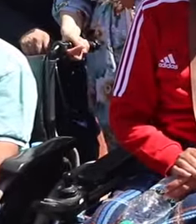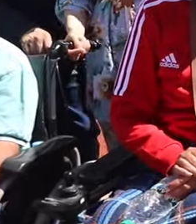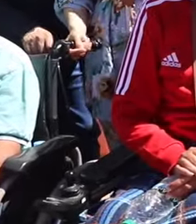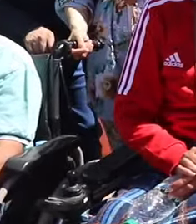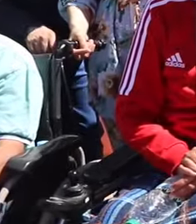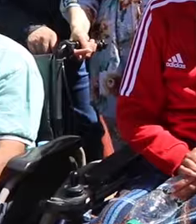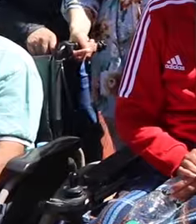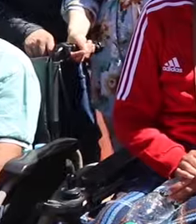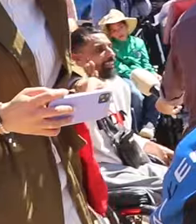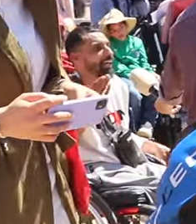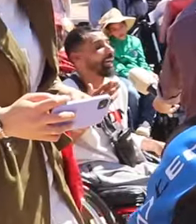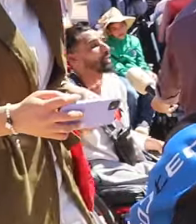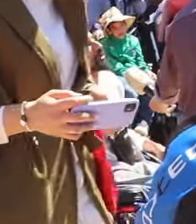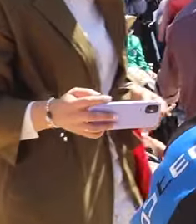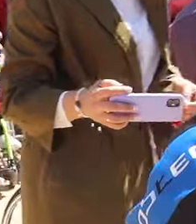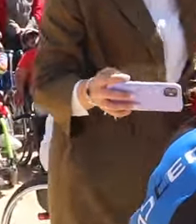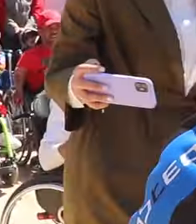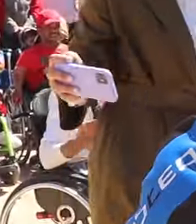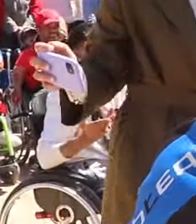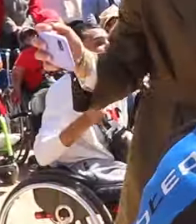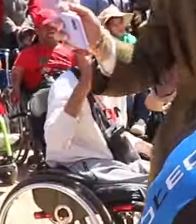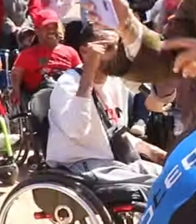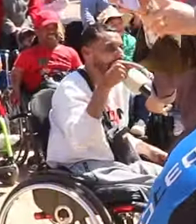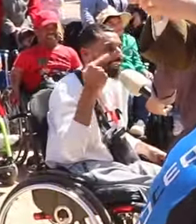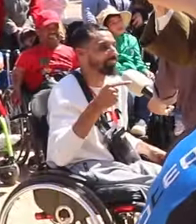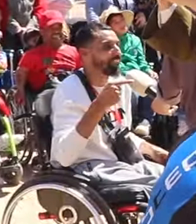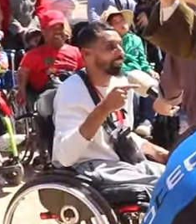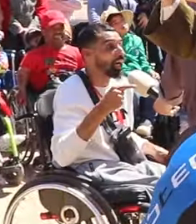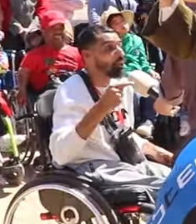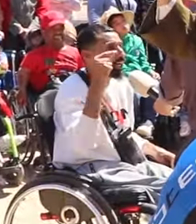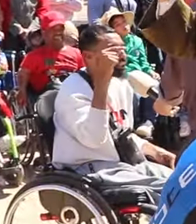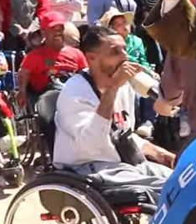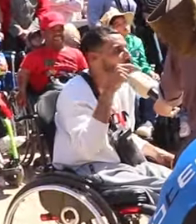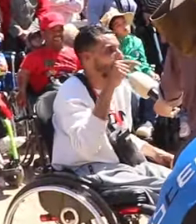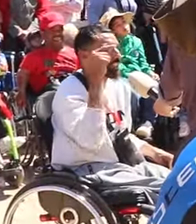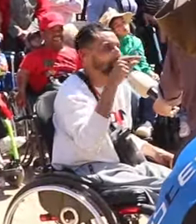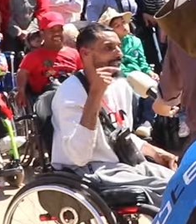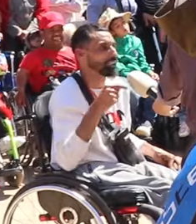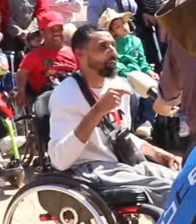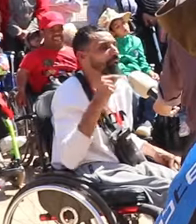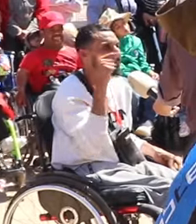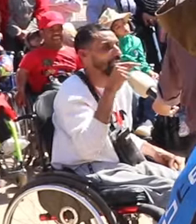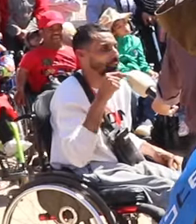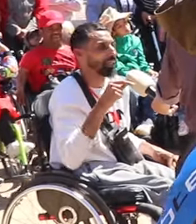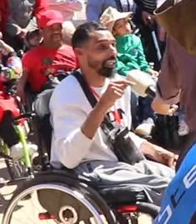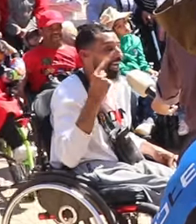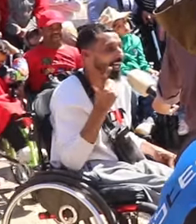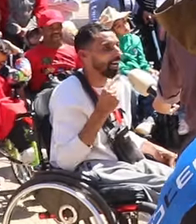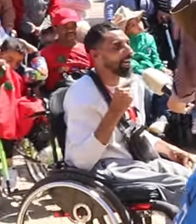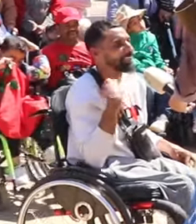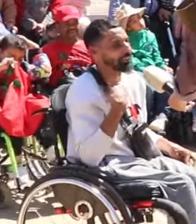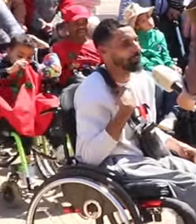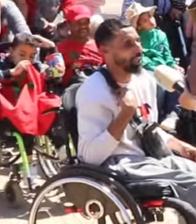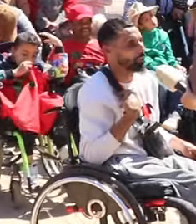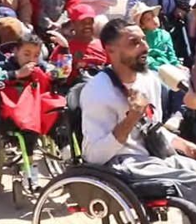وليد انا فلاح الوايدة انا ميمشي انا خدو في البهدة كي هيا ممنوزة بيسوسو دوالة